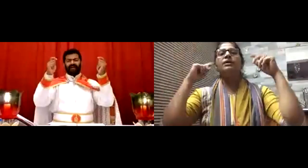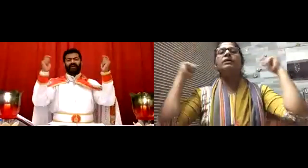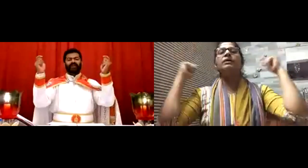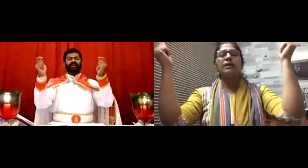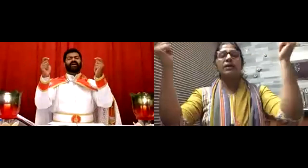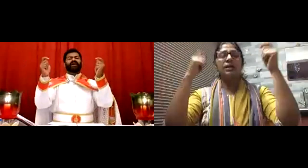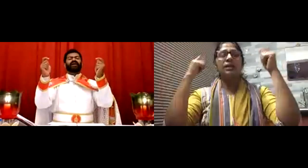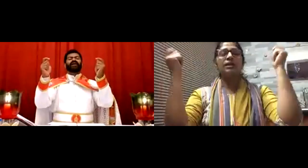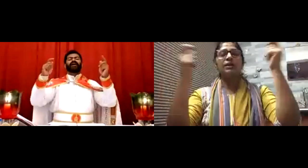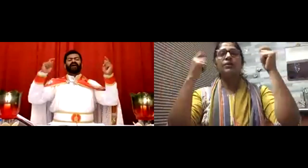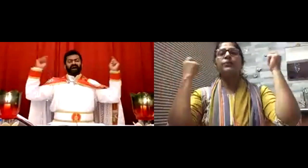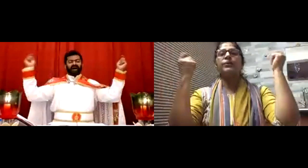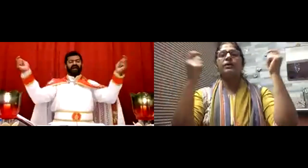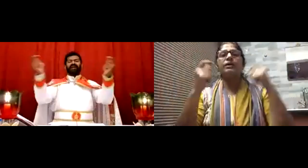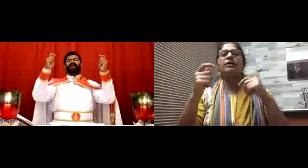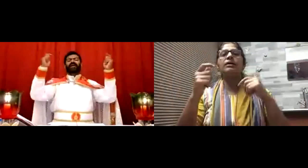ഹല്ലേലൂയ